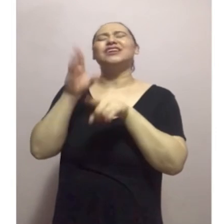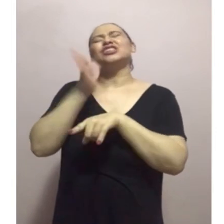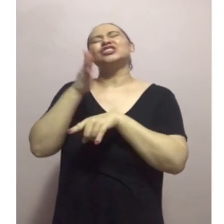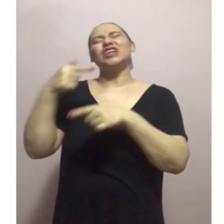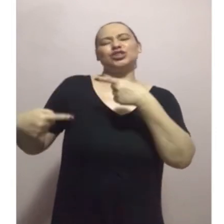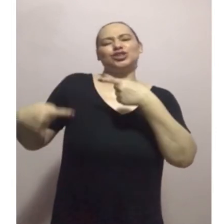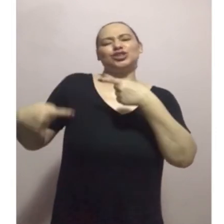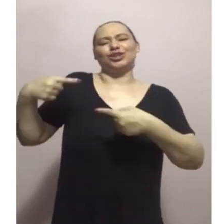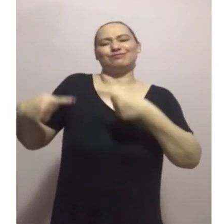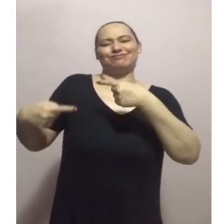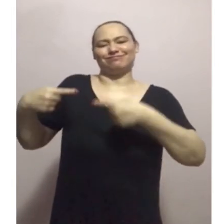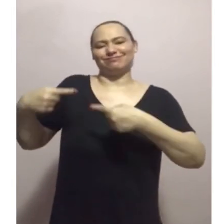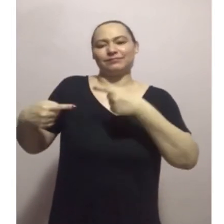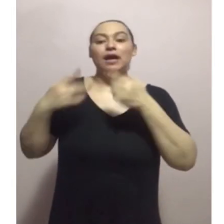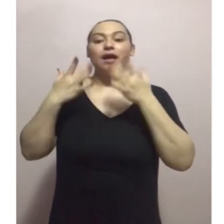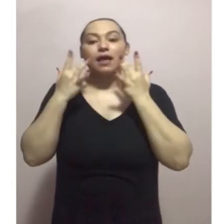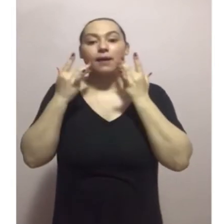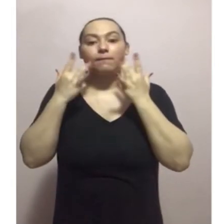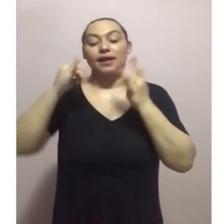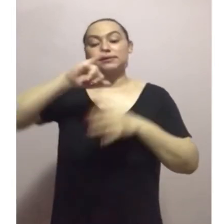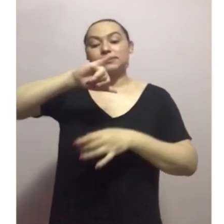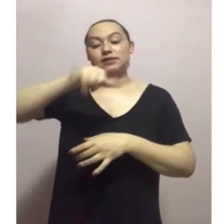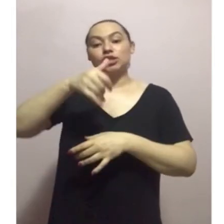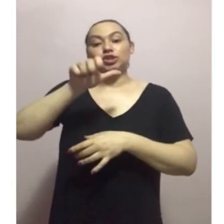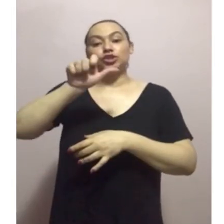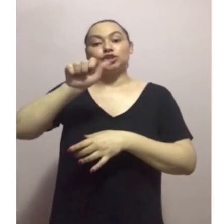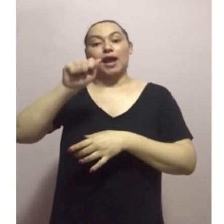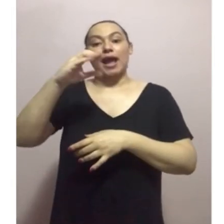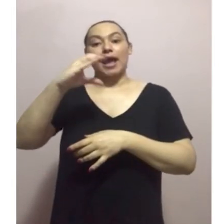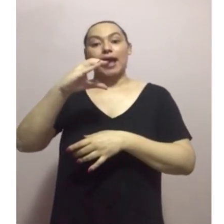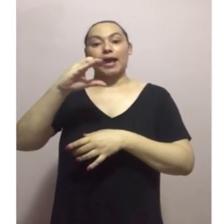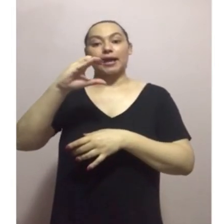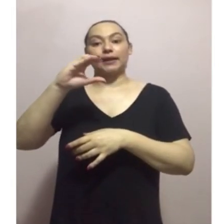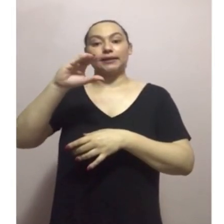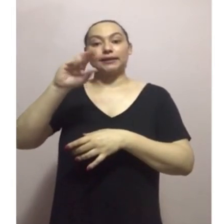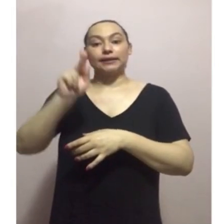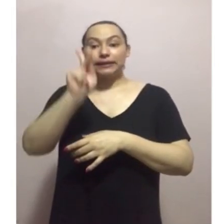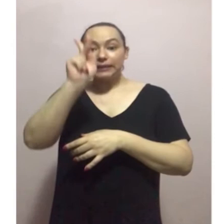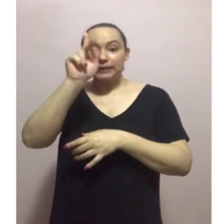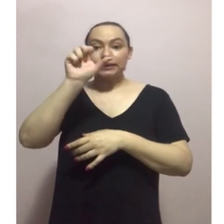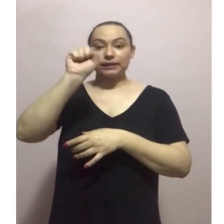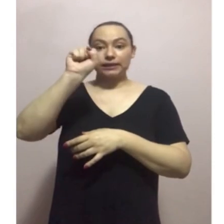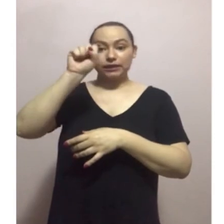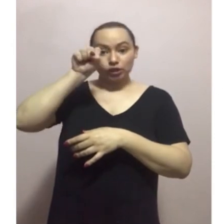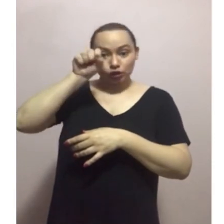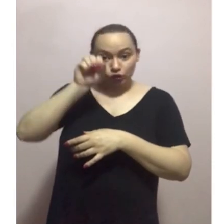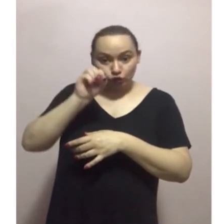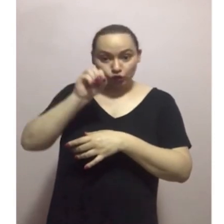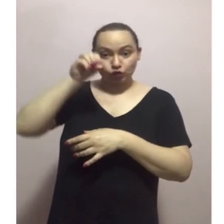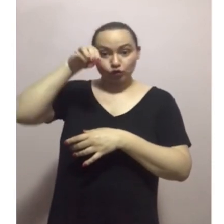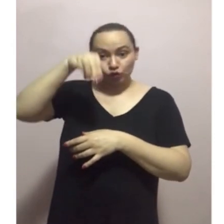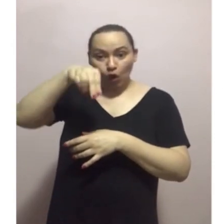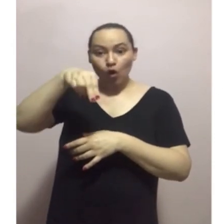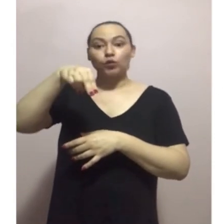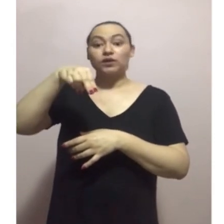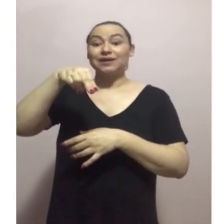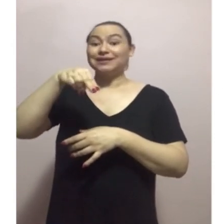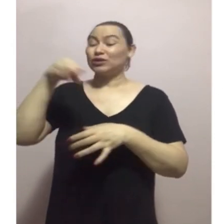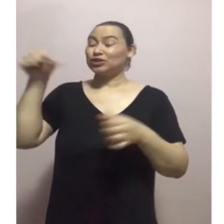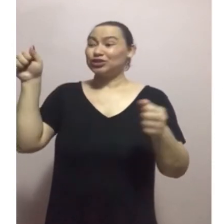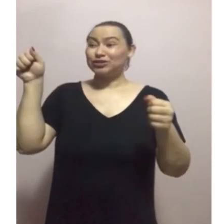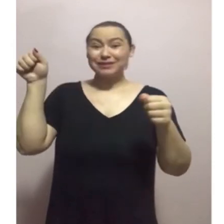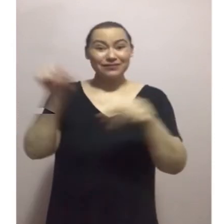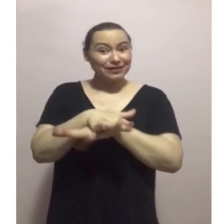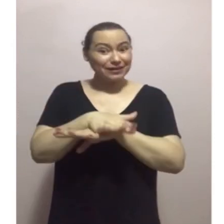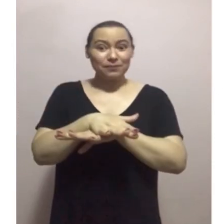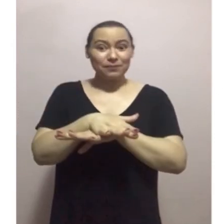um desafio maior, né, porque a gente não tinha peça pronta. Então, a gente teve que terminar a criação da